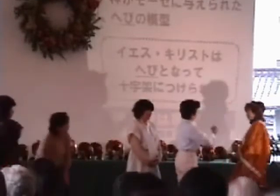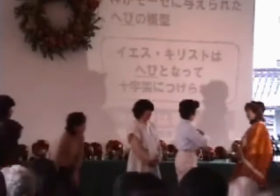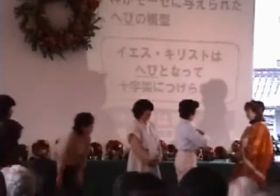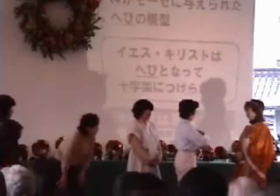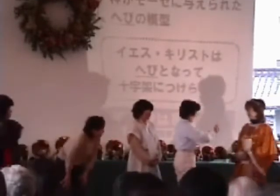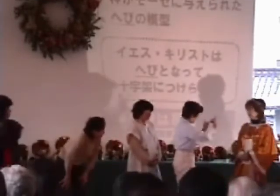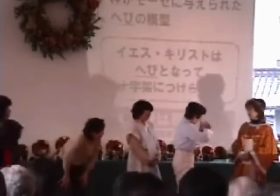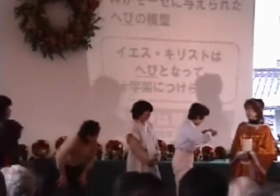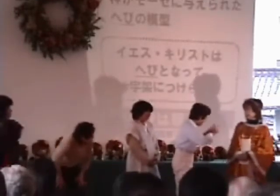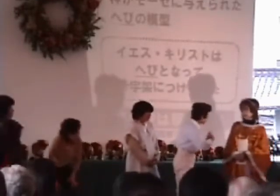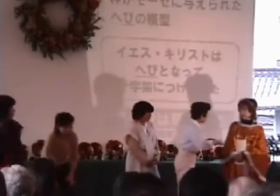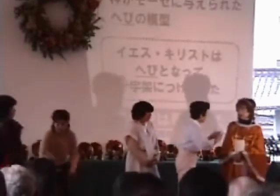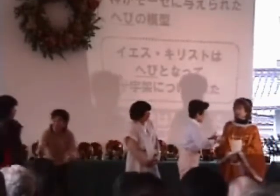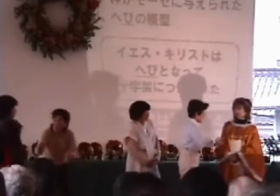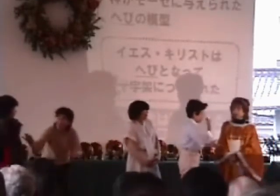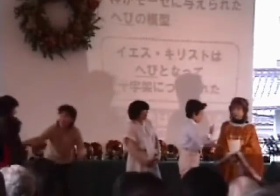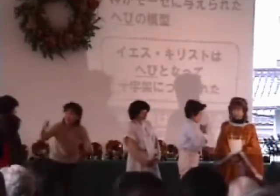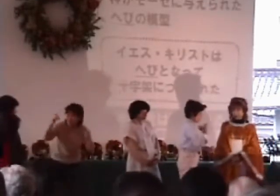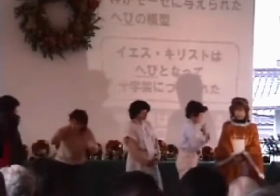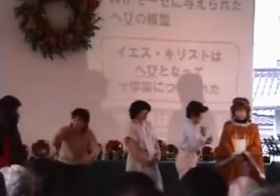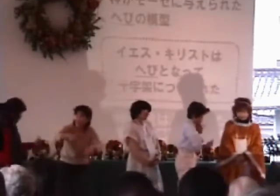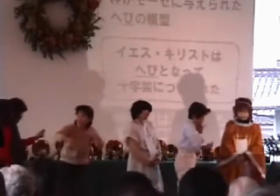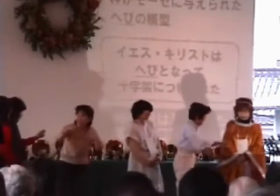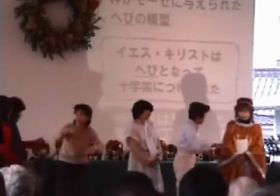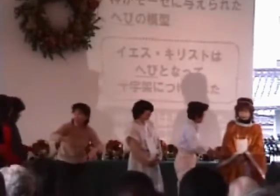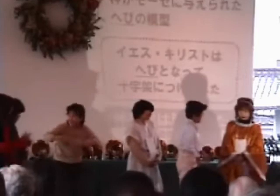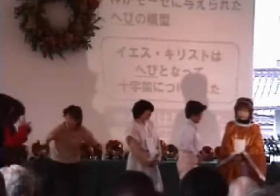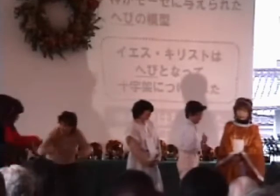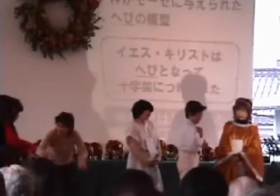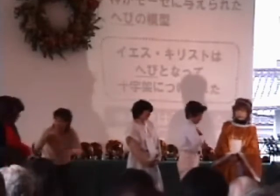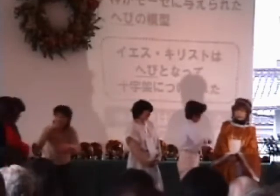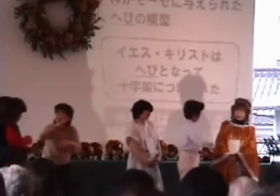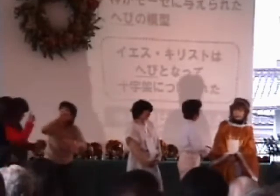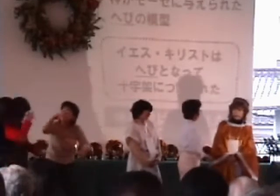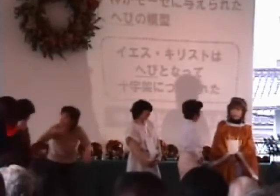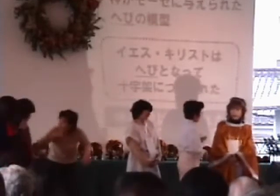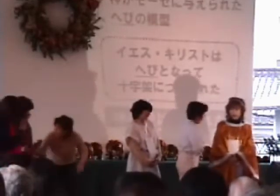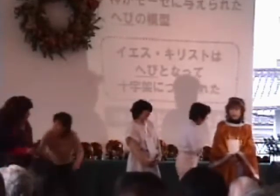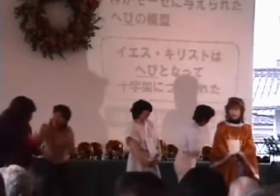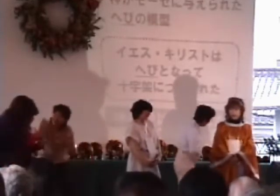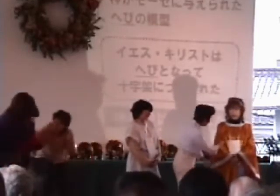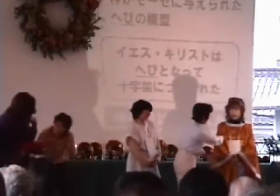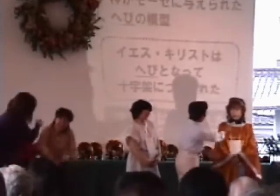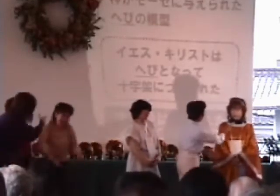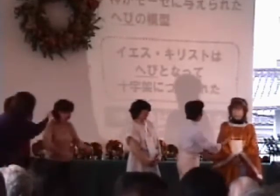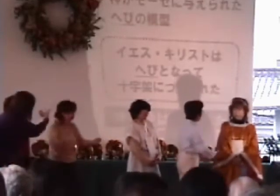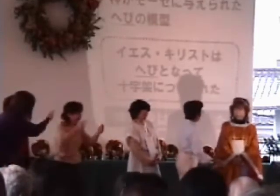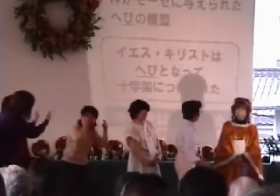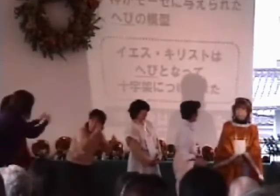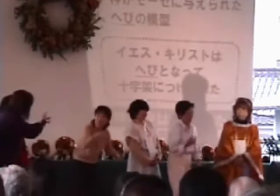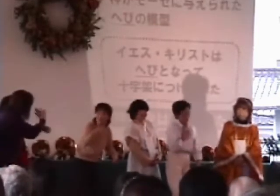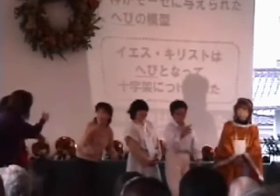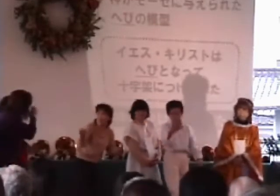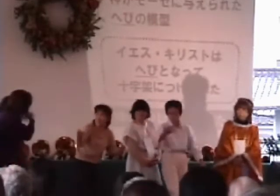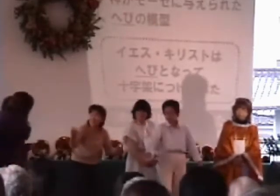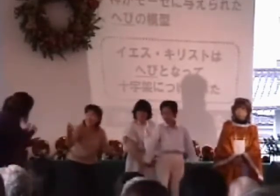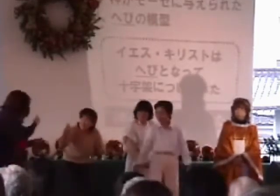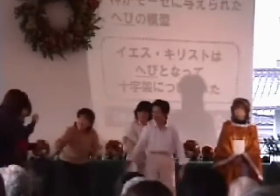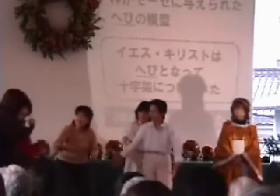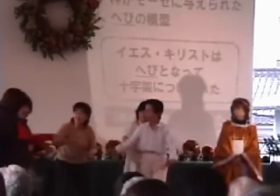もう一緒にエジプトに帰りたい、まずい食べ物、この苦しい旅行、もう嫌になった